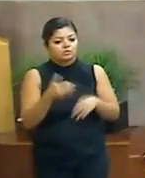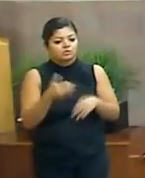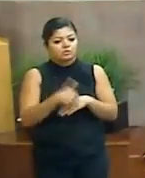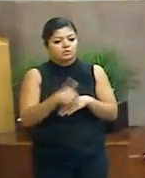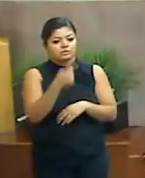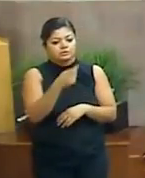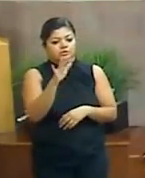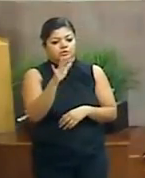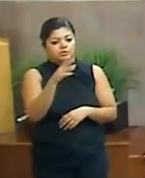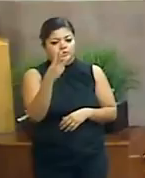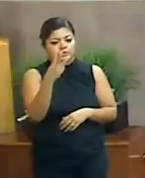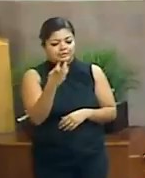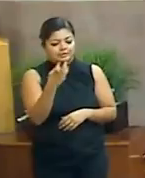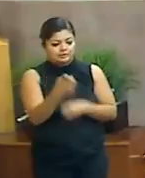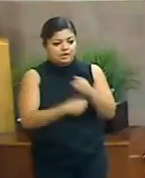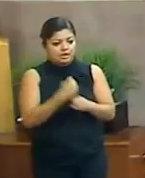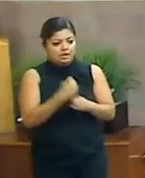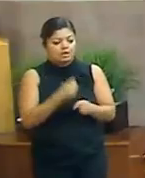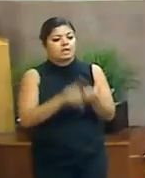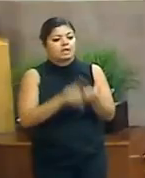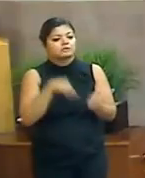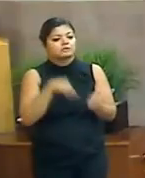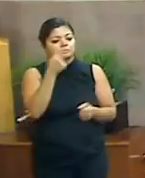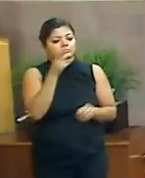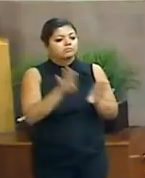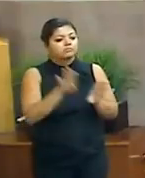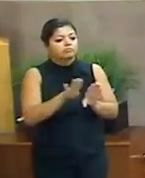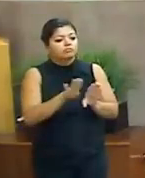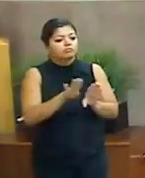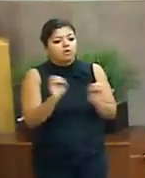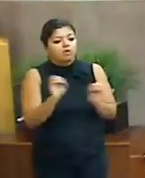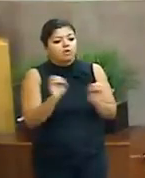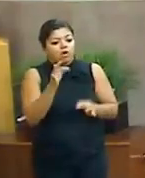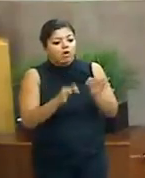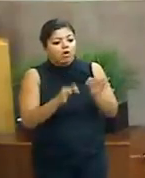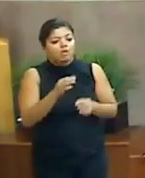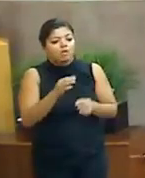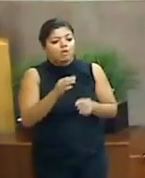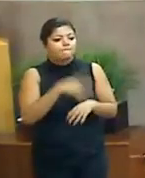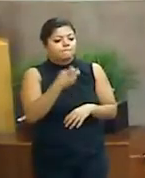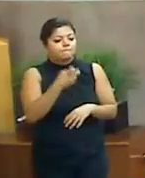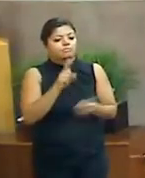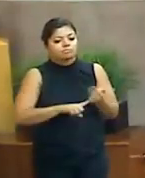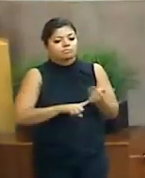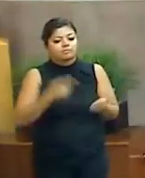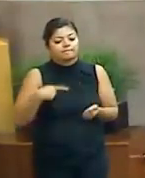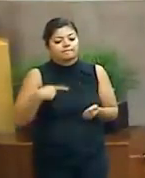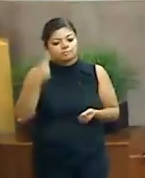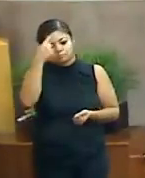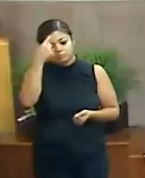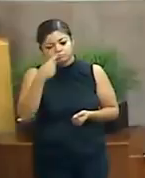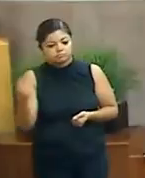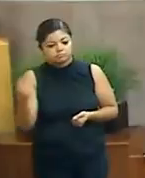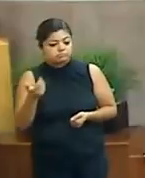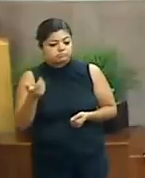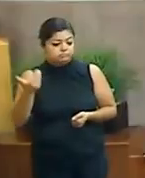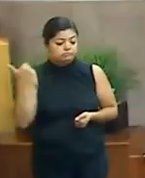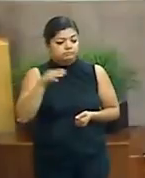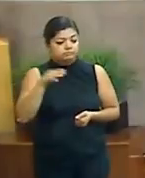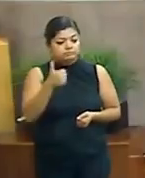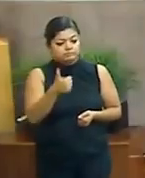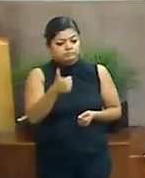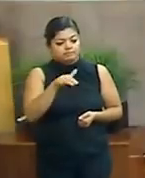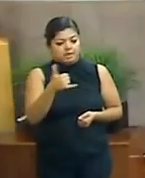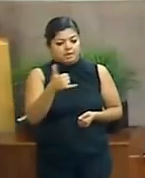ayudando ciento su parte y tres y seis en el de ser fomentada por no presentado el juicio ello porque la actora a media de comparecencia celebrada del pasado 6 de mayo